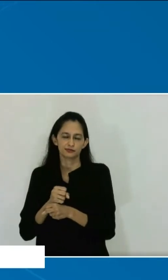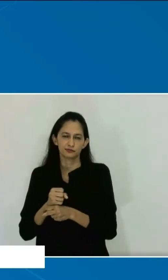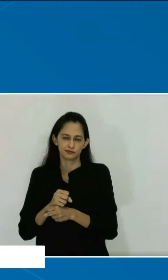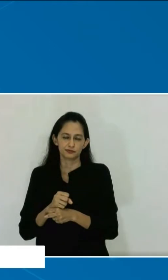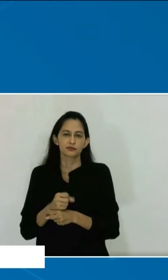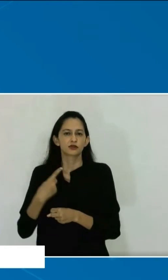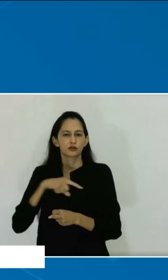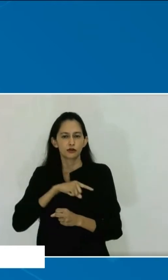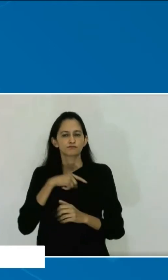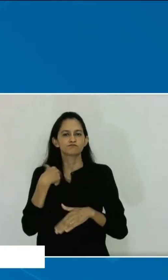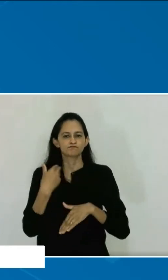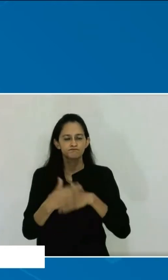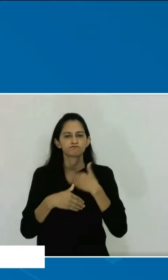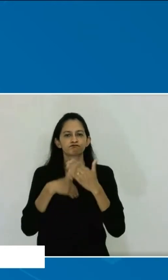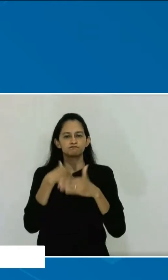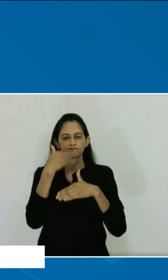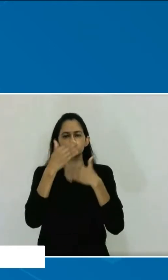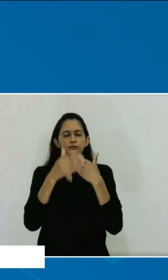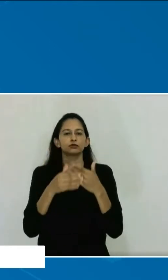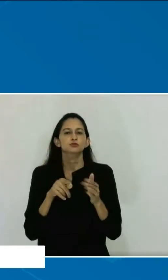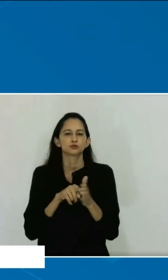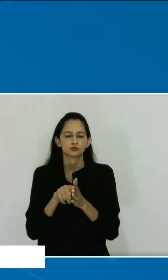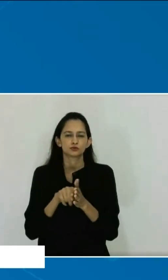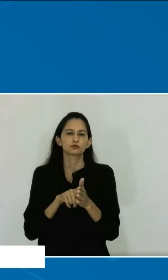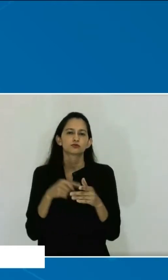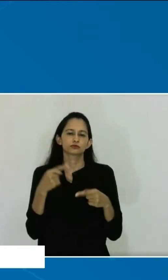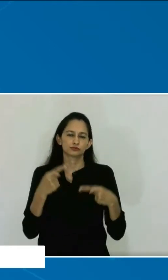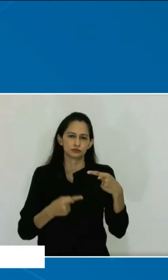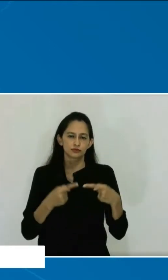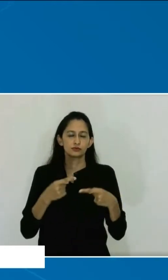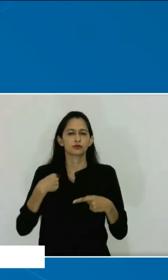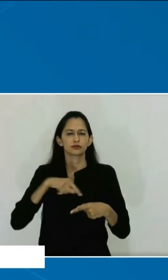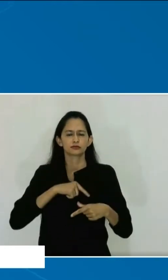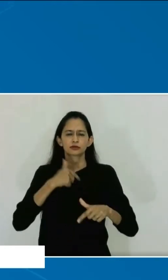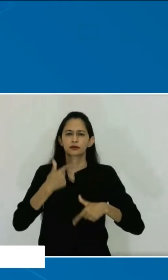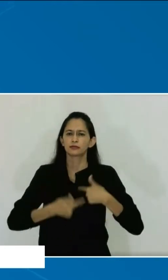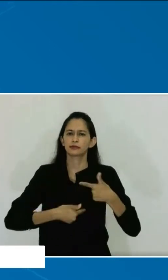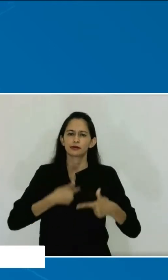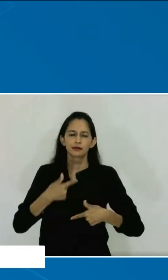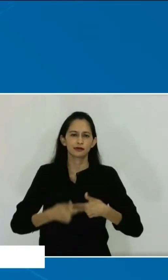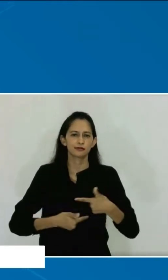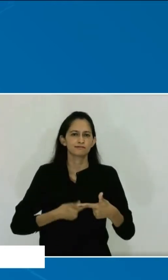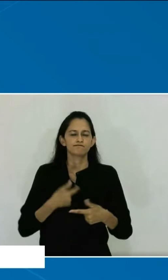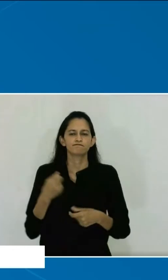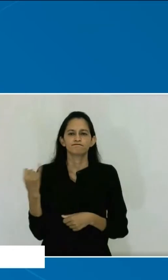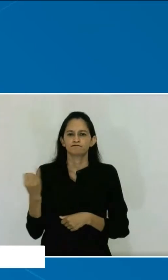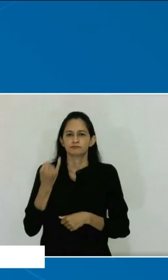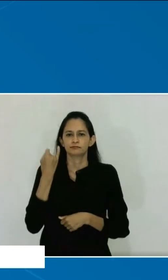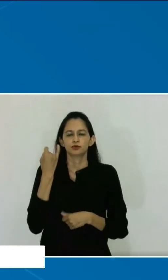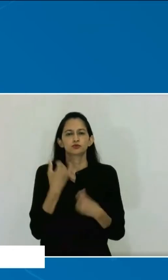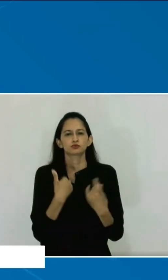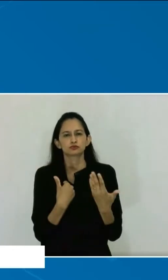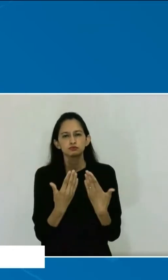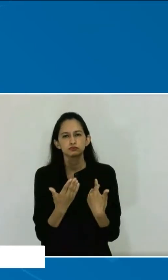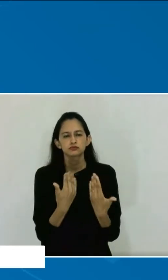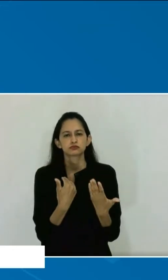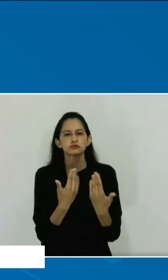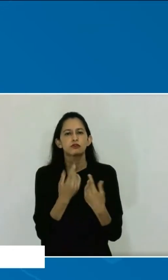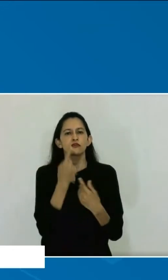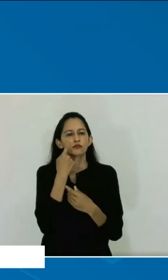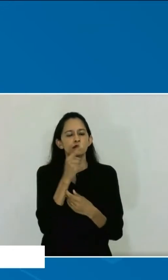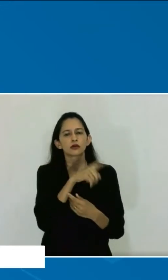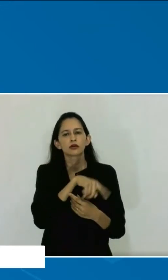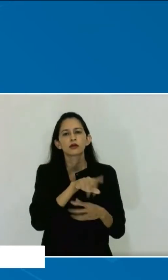pauta, destacando, Letícia, nós tivemos um trabalho assim, absolutamente essencial de dialogar profundamente com a